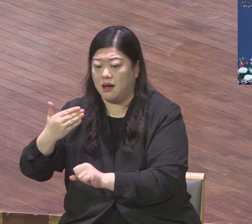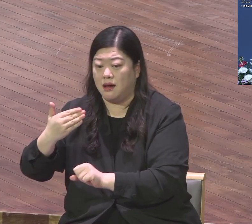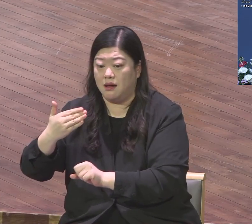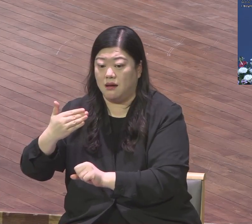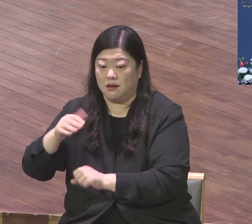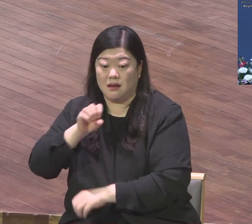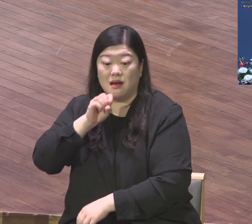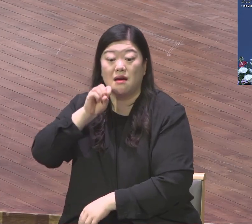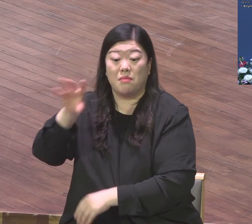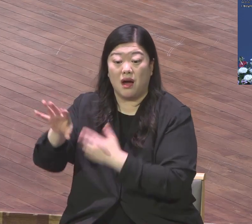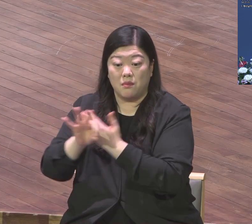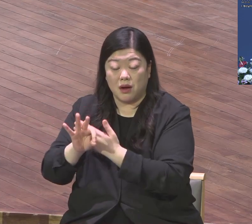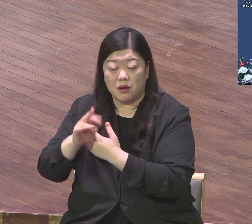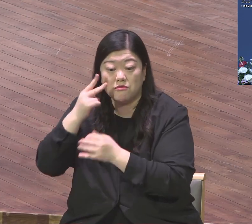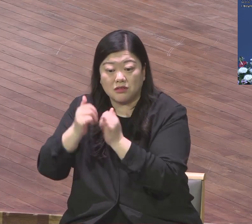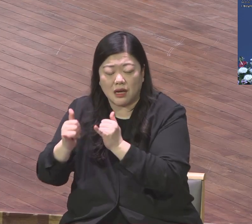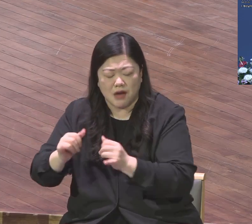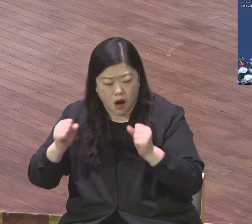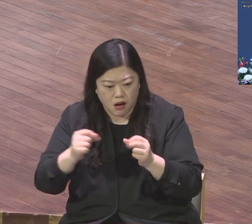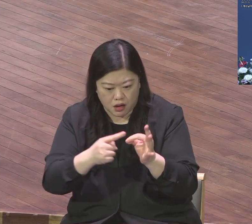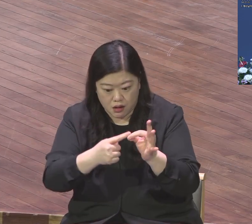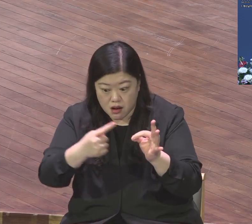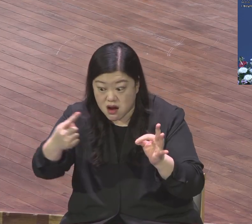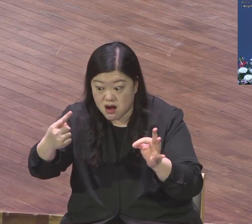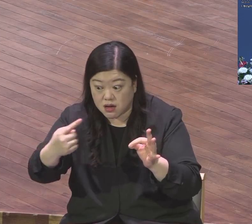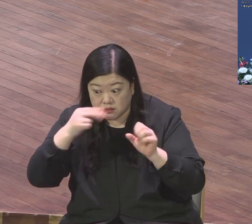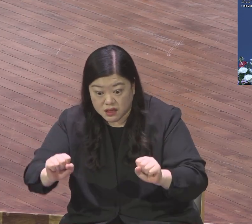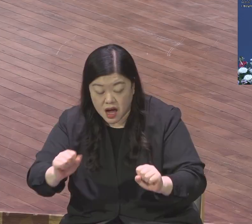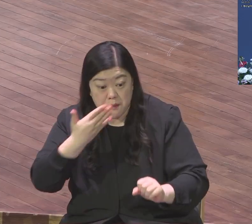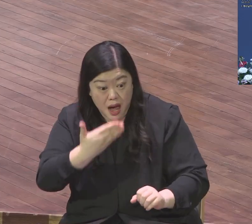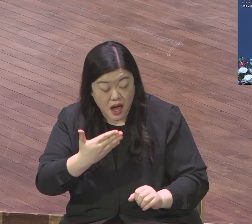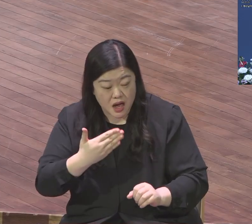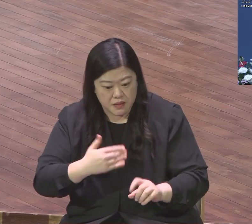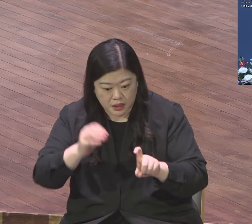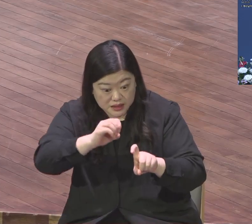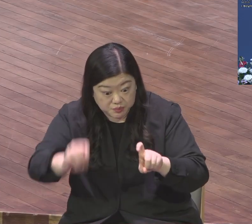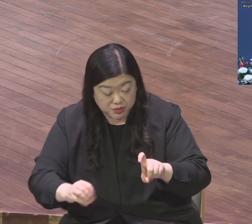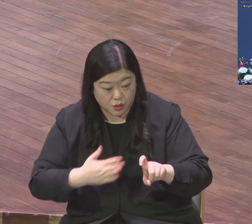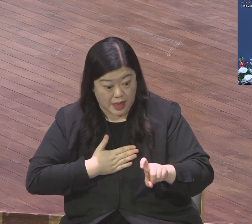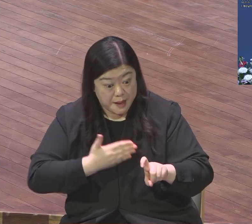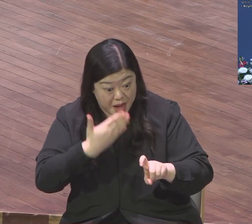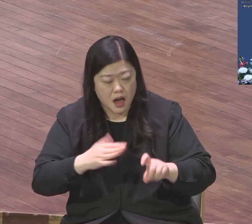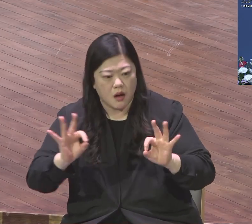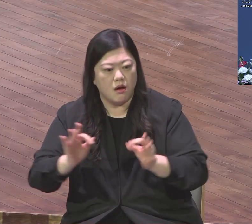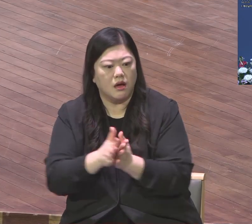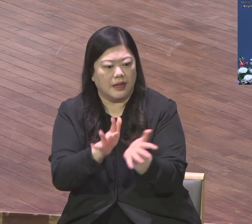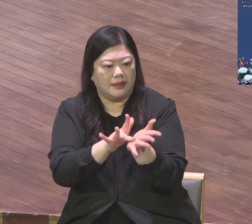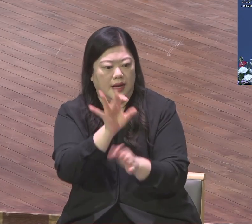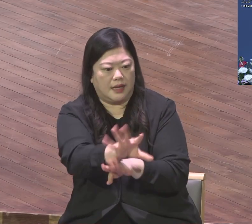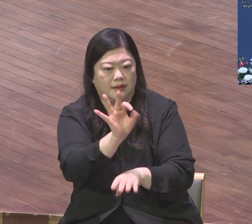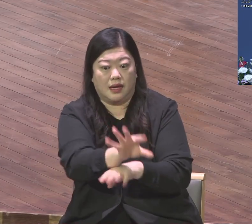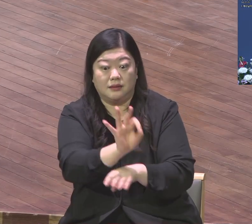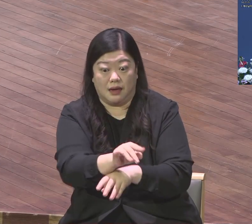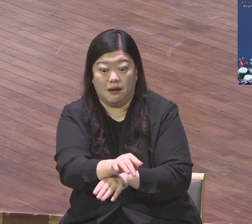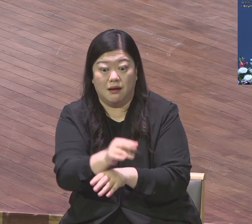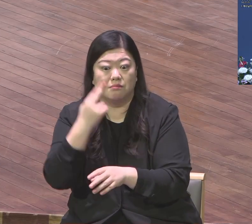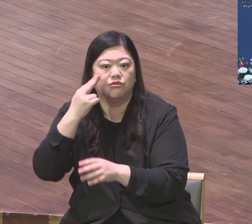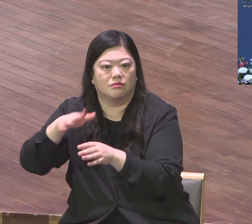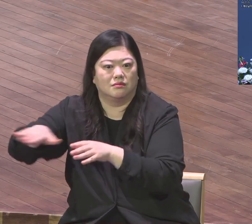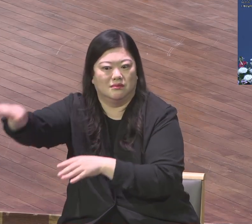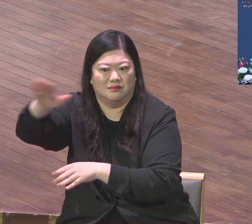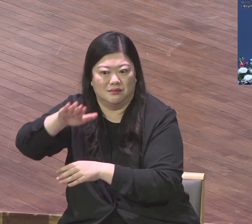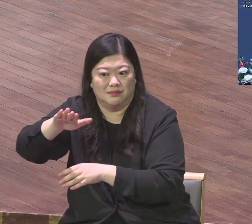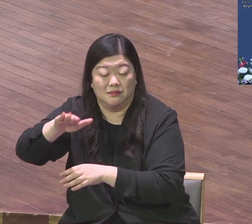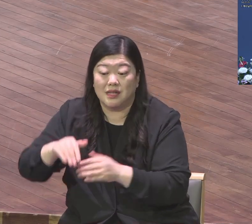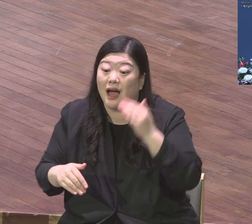하면 딱 좋다고 미국 사람은 막 이야 감사합니다 이렇게 한대요. 그런데 한국 환자들이 뭐